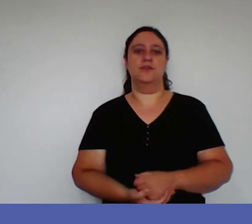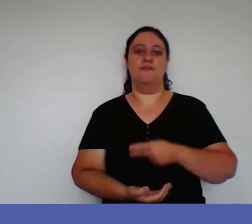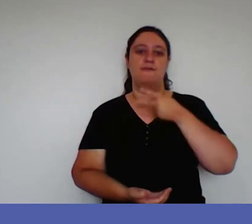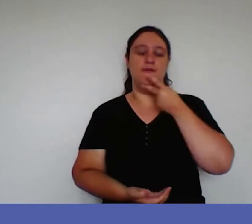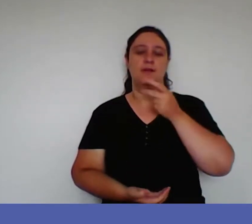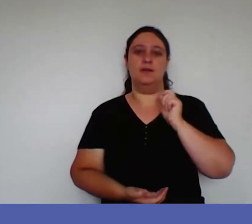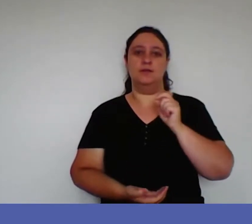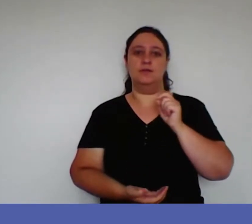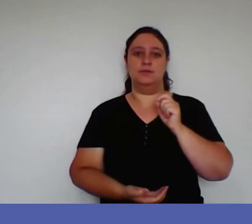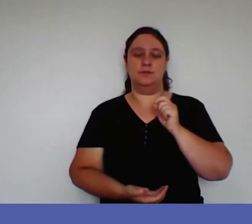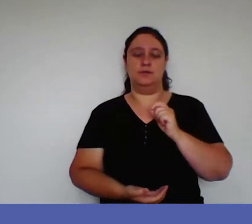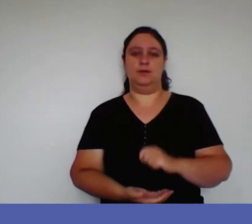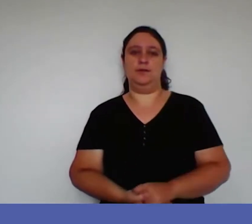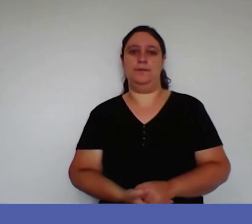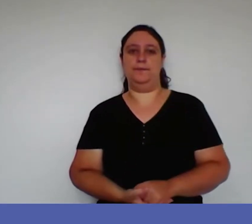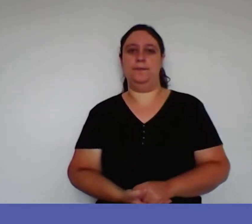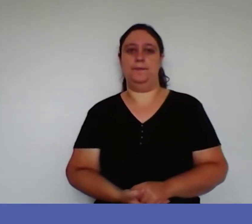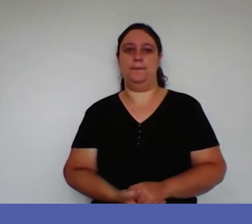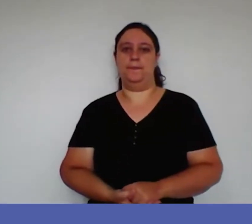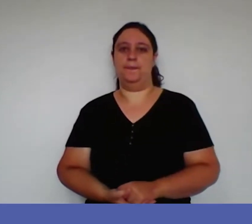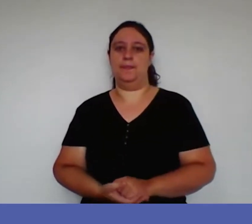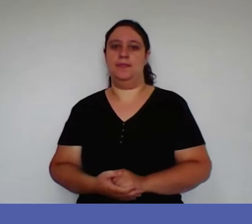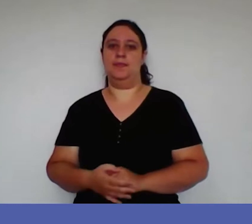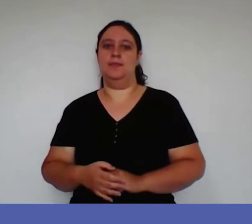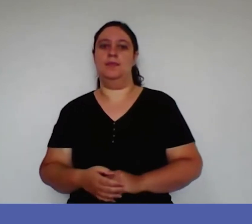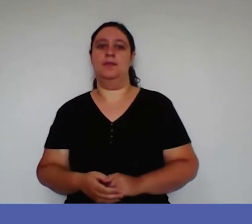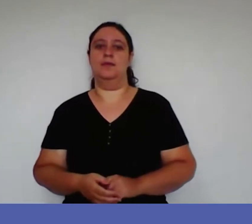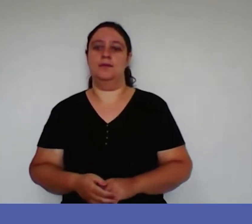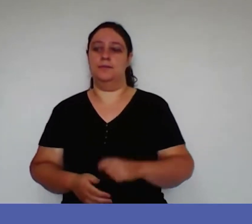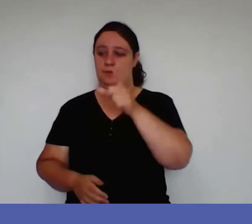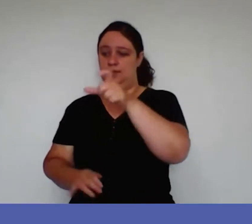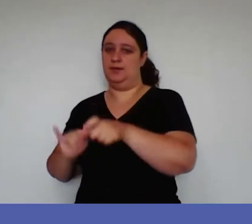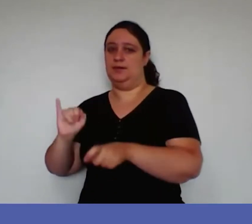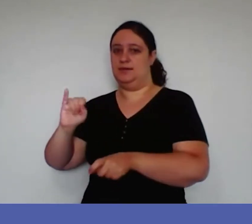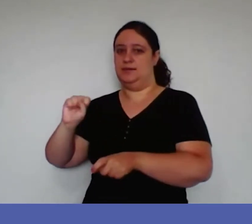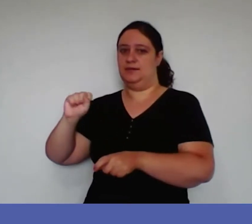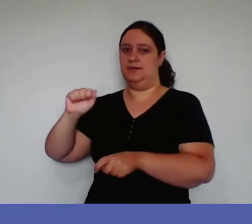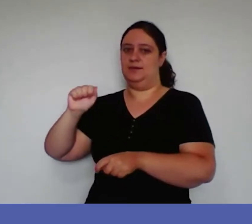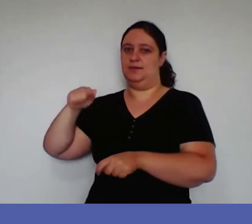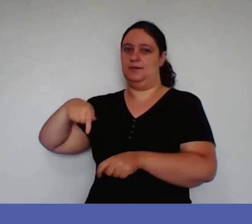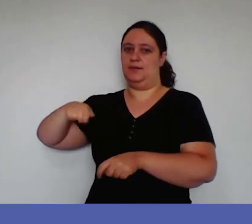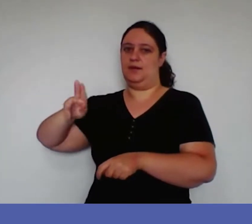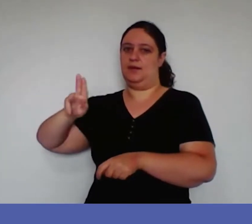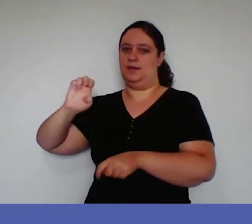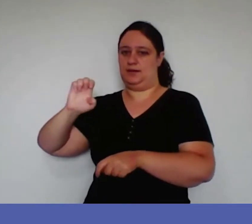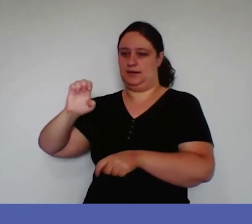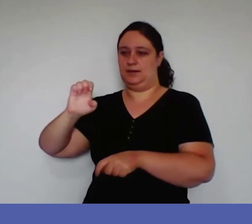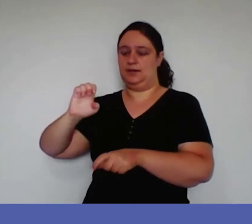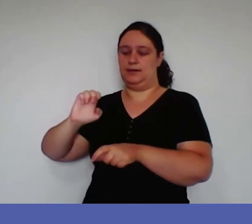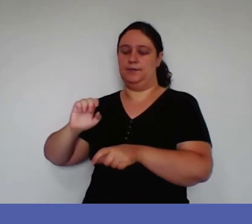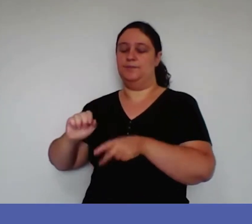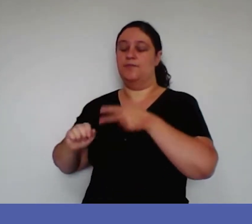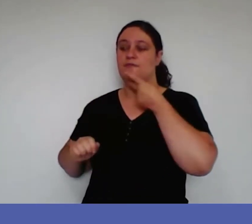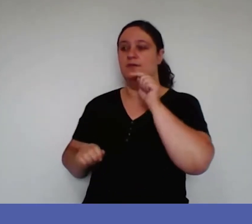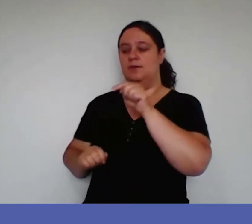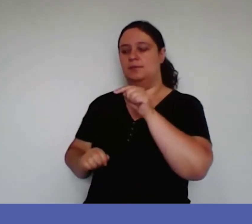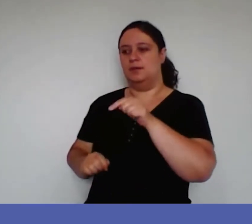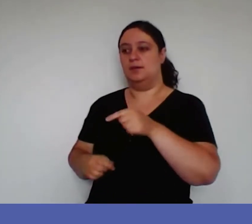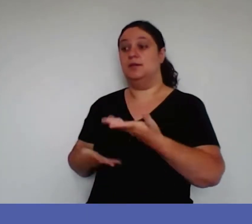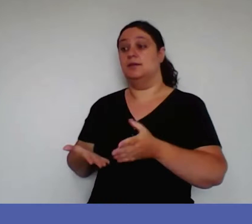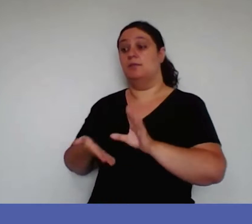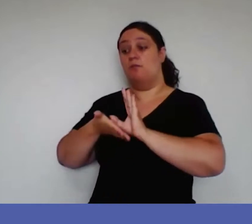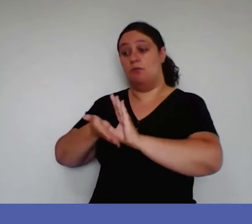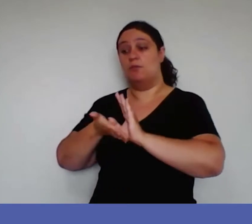cooperativa, que é o Isaac, da nossa região, eu disse para o gerente da cooperativa, os comportores foram